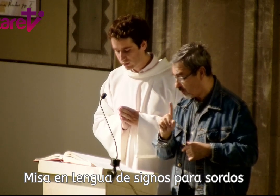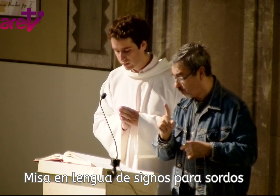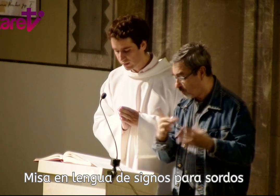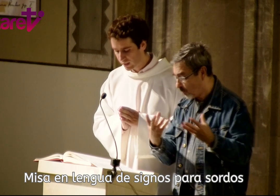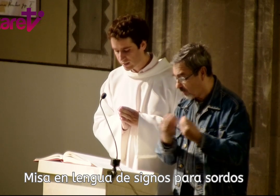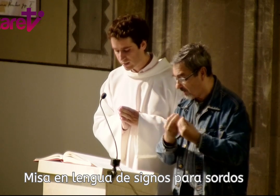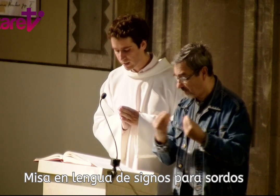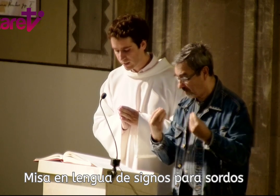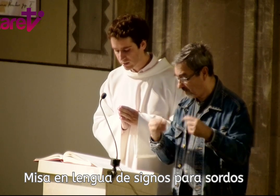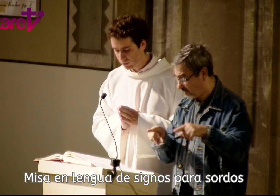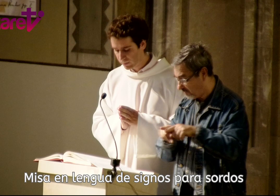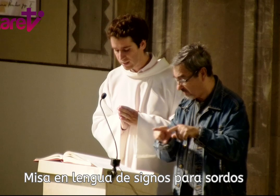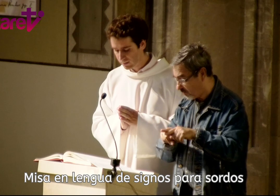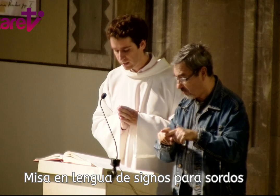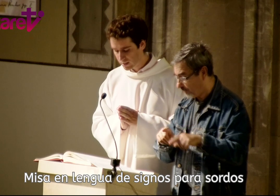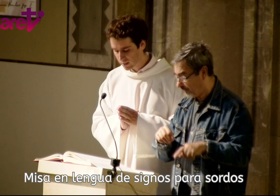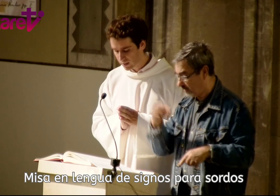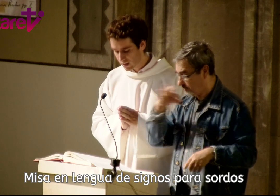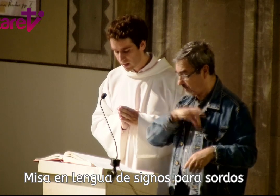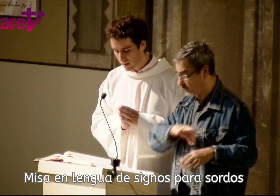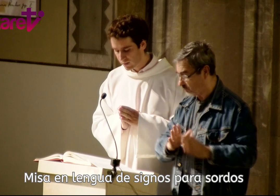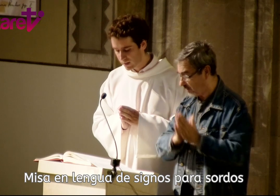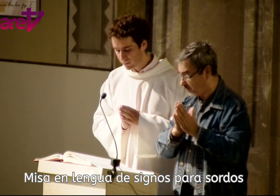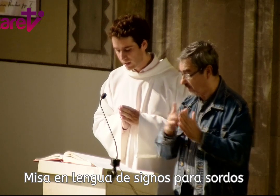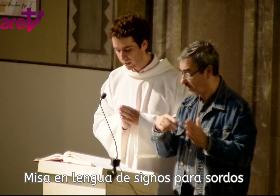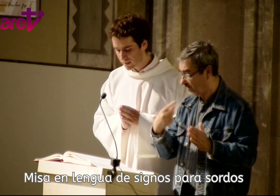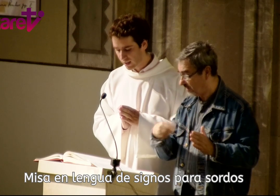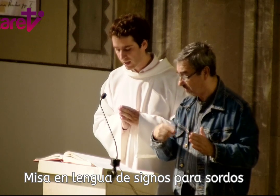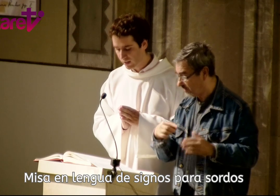y tenéis entrañas compasivas, dadme esta gran alegría.